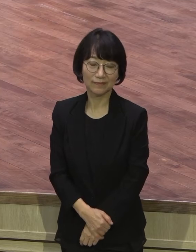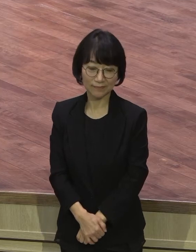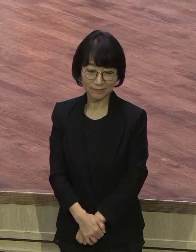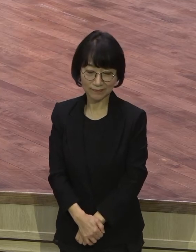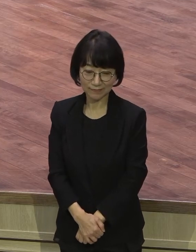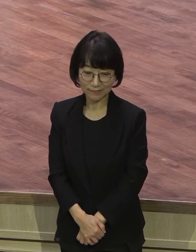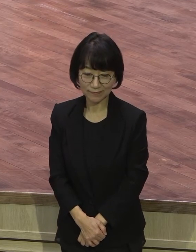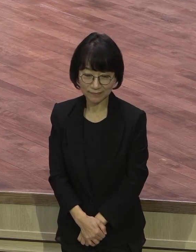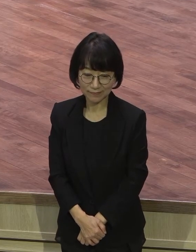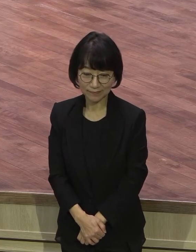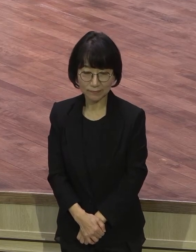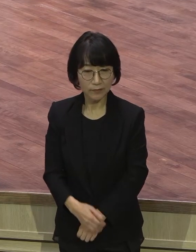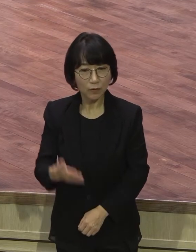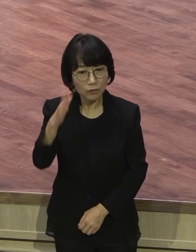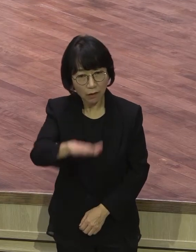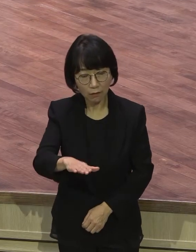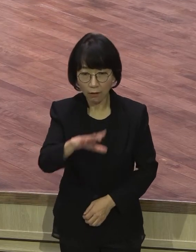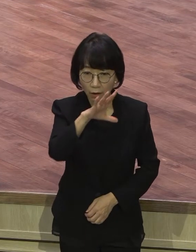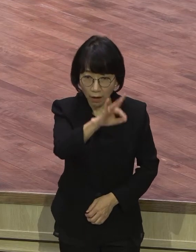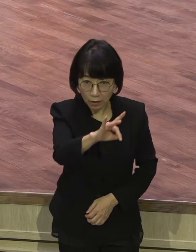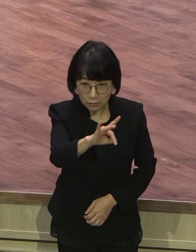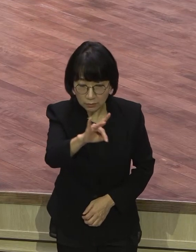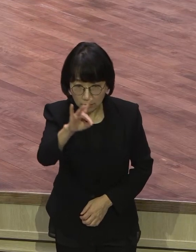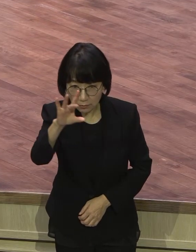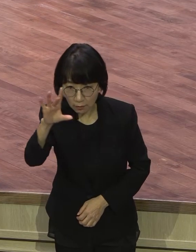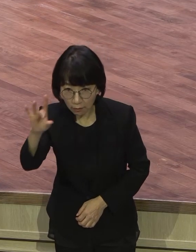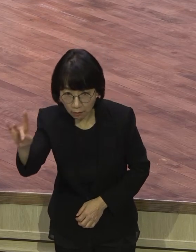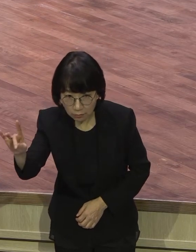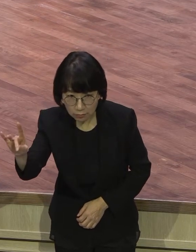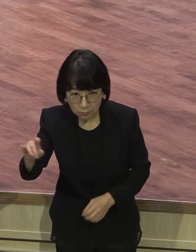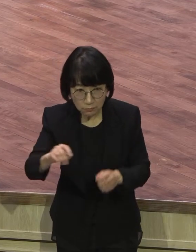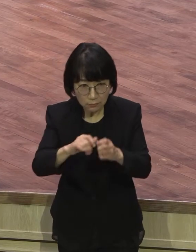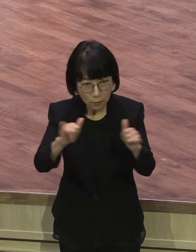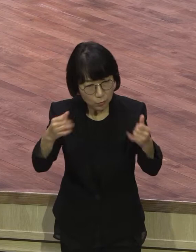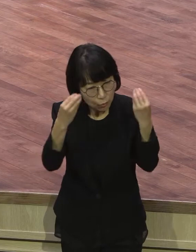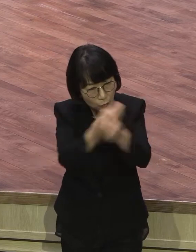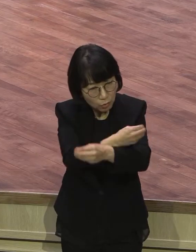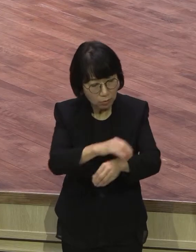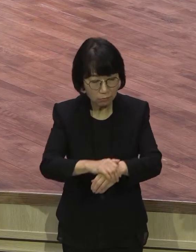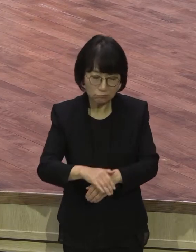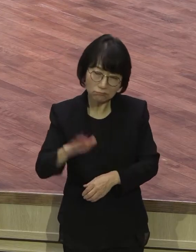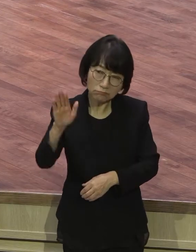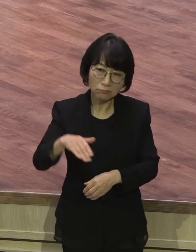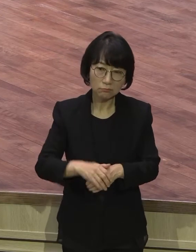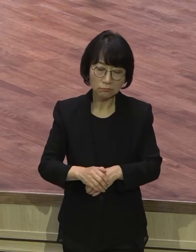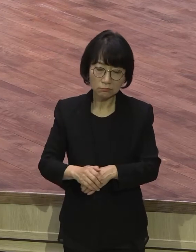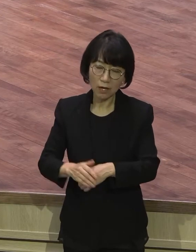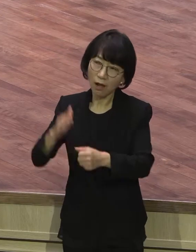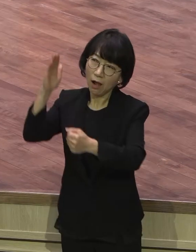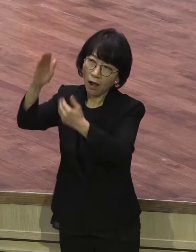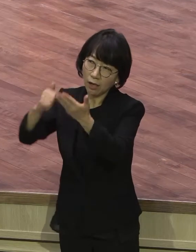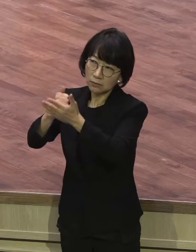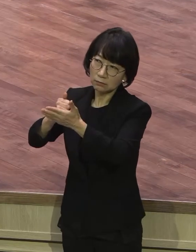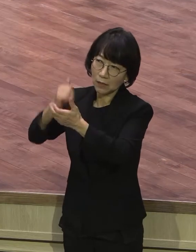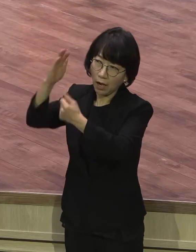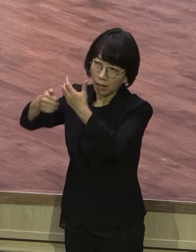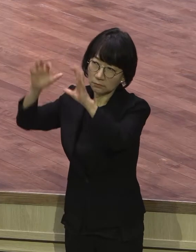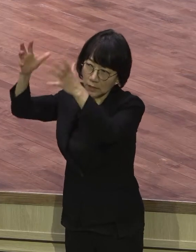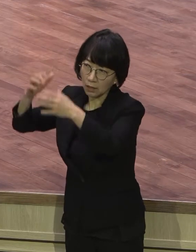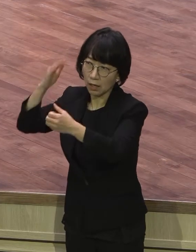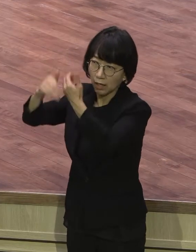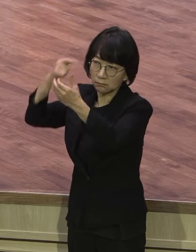그런데 이렇게 바라보면 어떤 분들은 하나님이 우리에게 너무 일방적으로 하나님과 하나님의 나라에